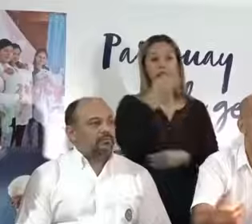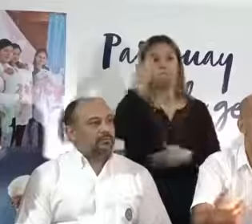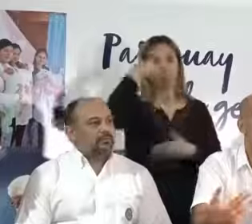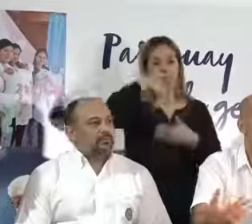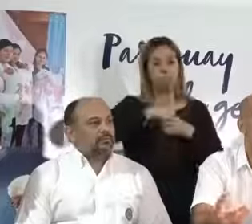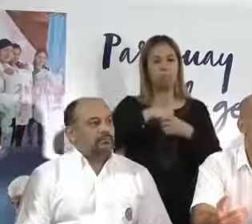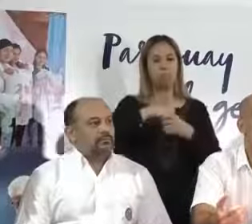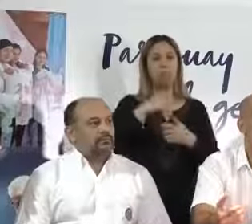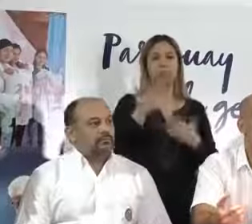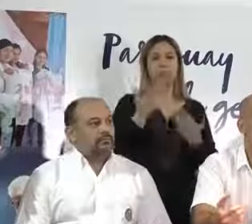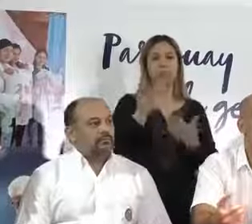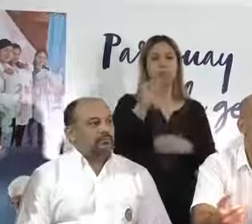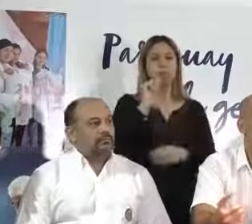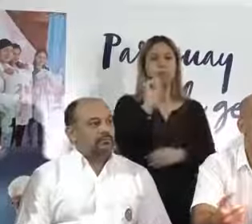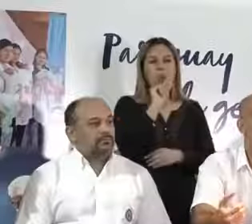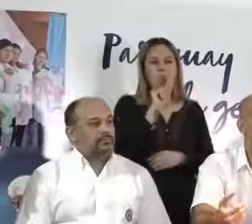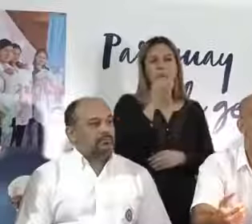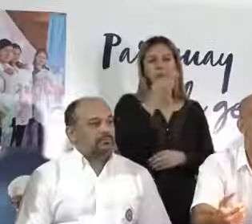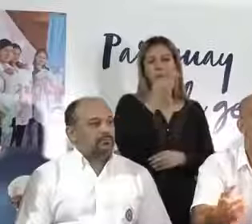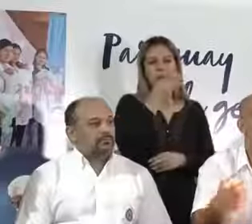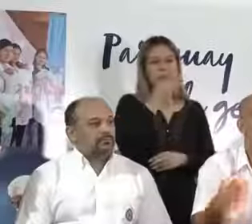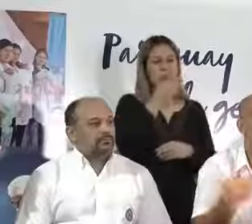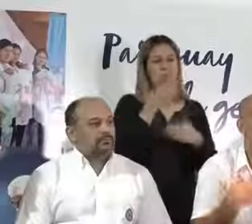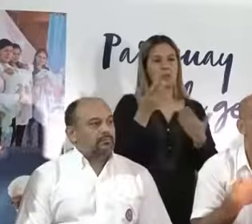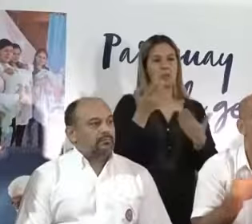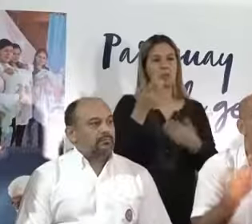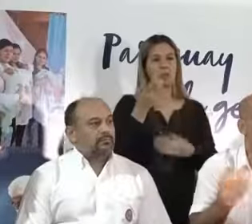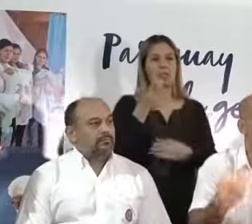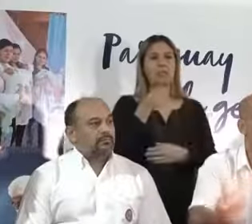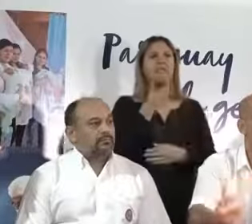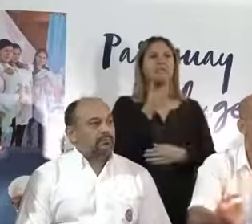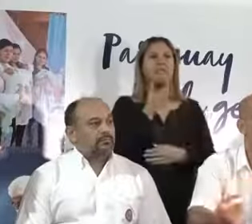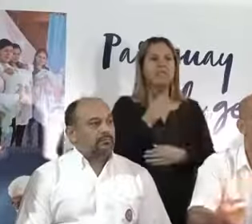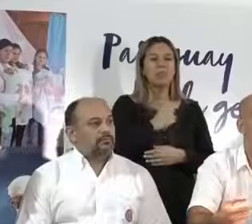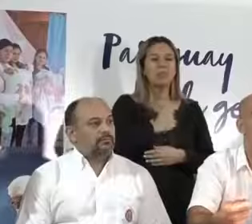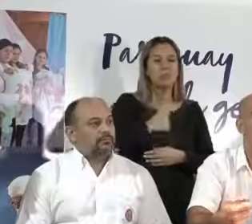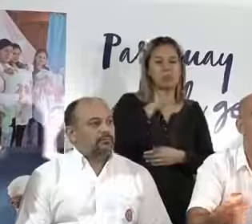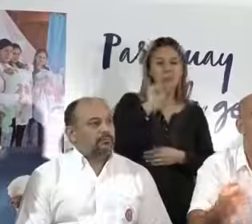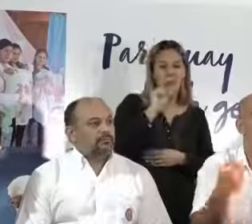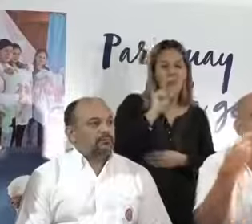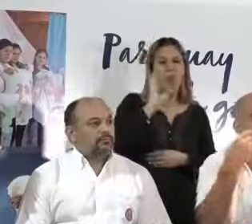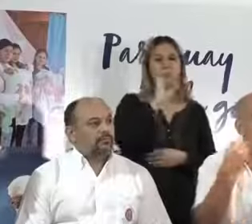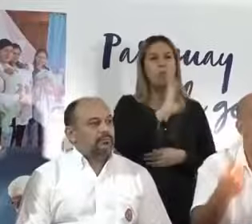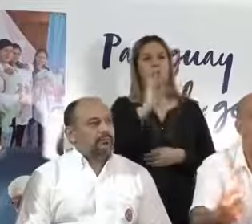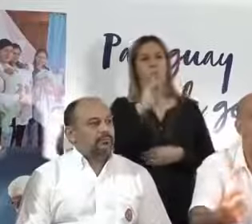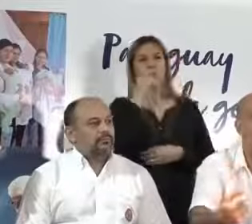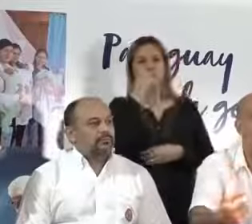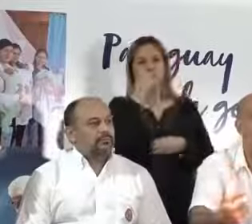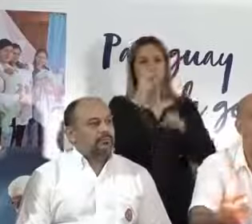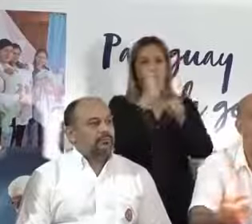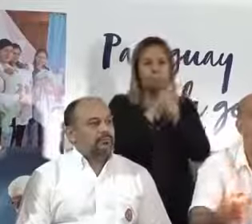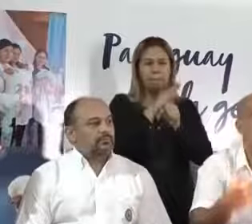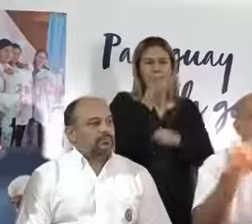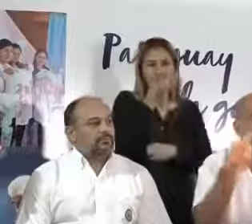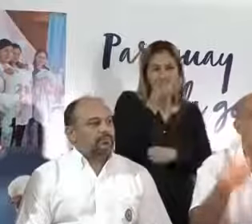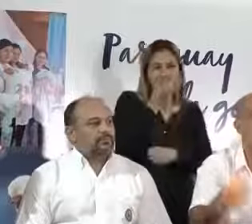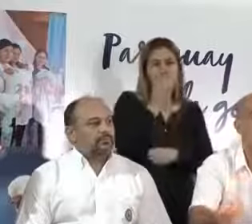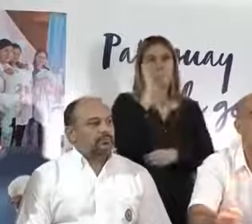ser síntomas leves, como por ejemplo tener un dolor de garganta o poder tener una congestión nasal